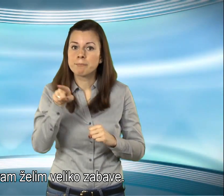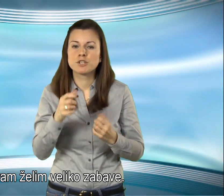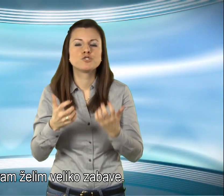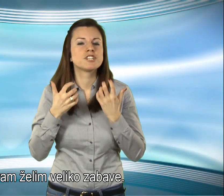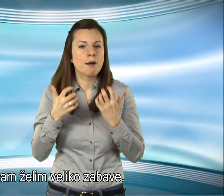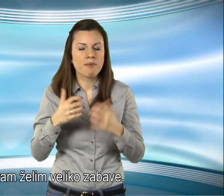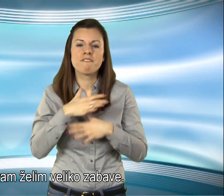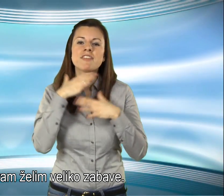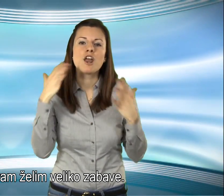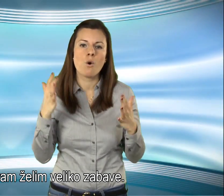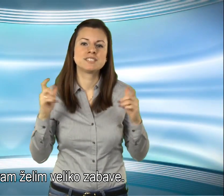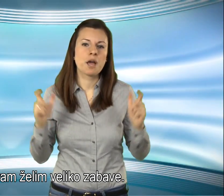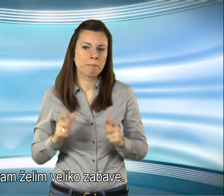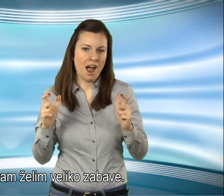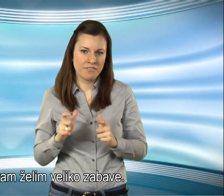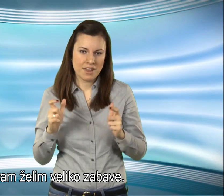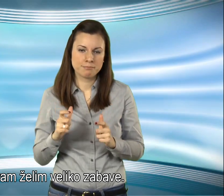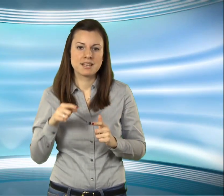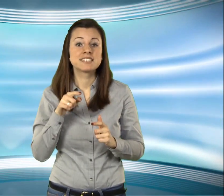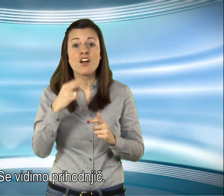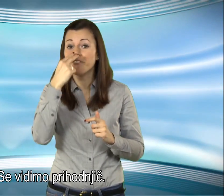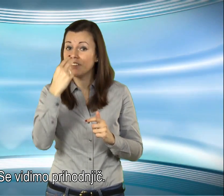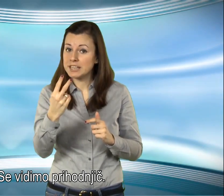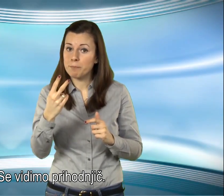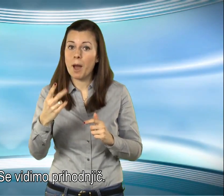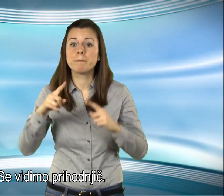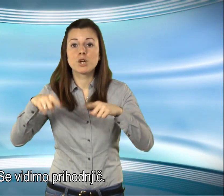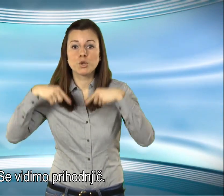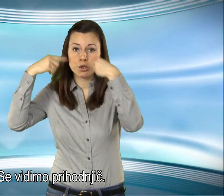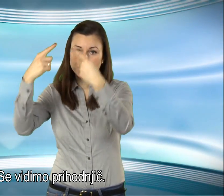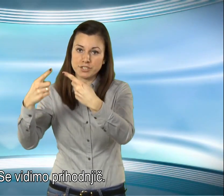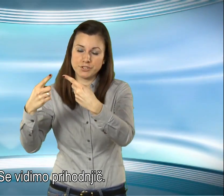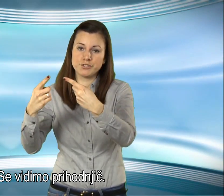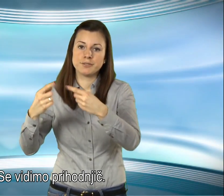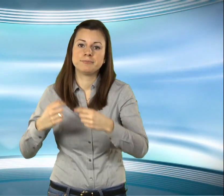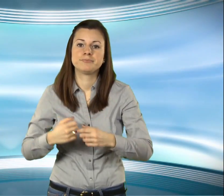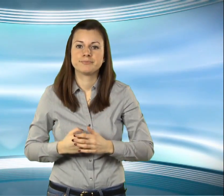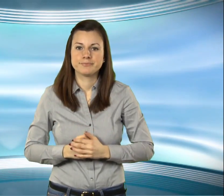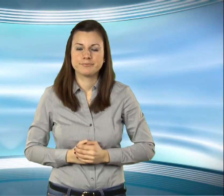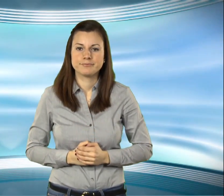Se vidimo prihodnjič.